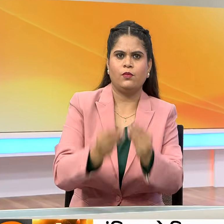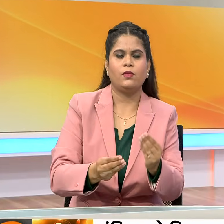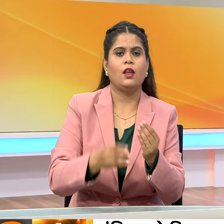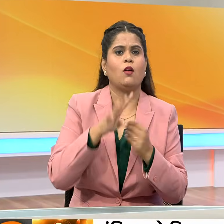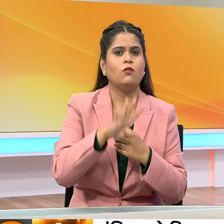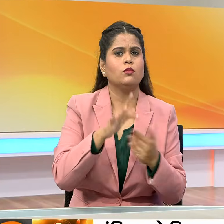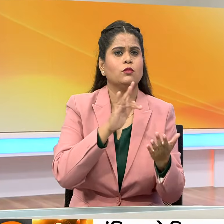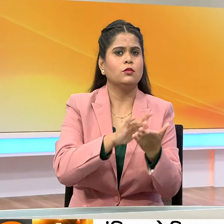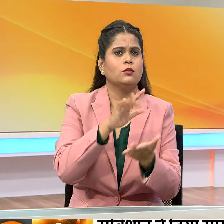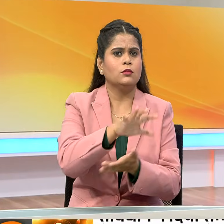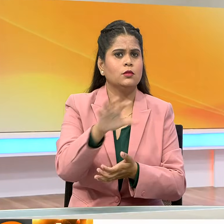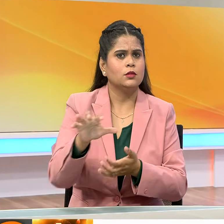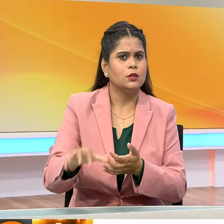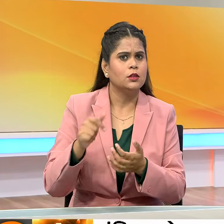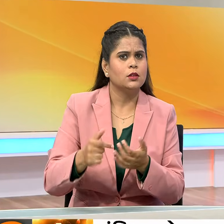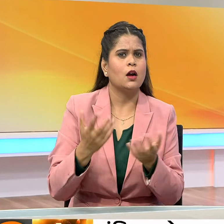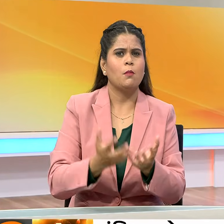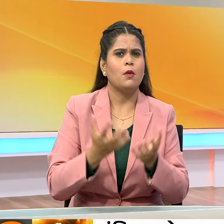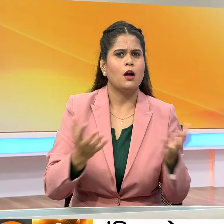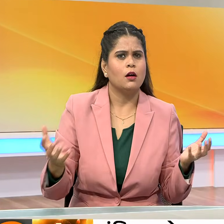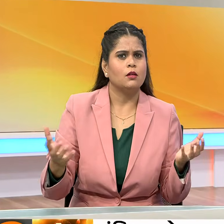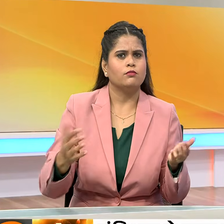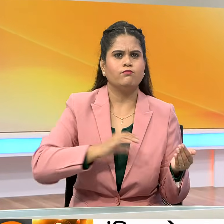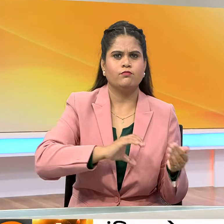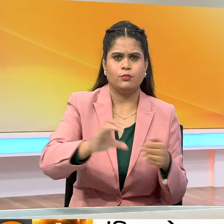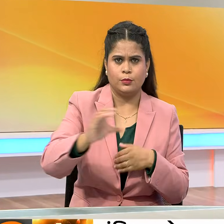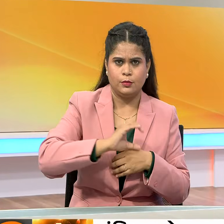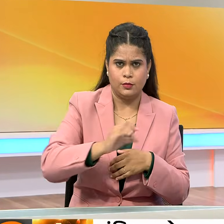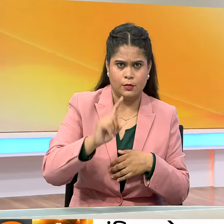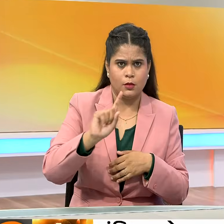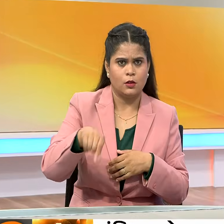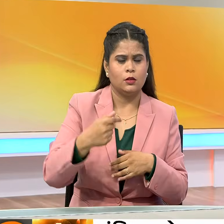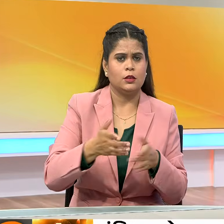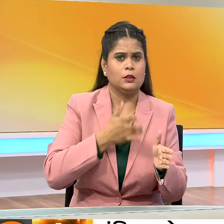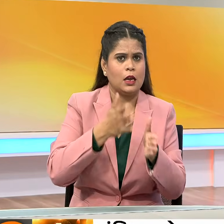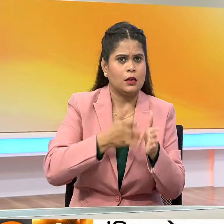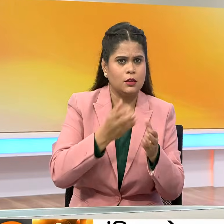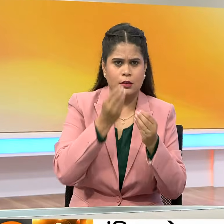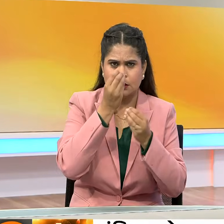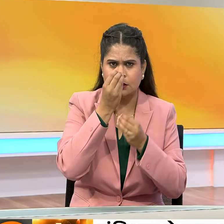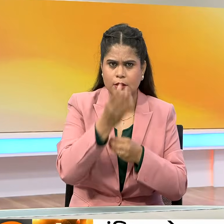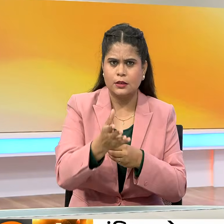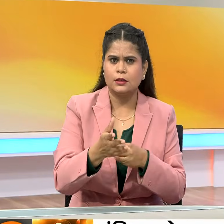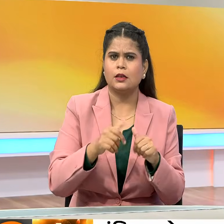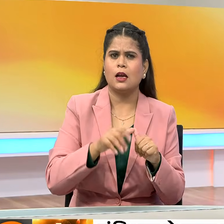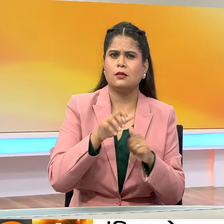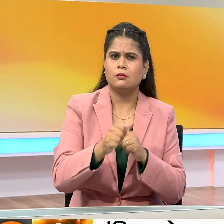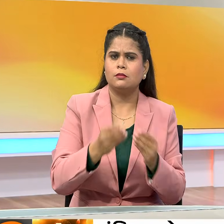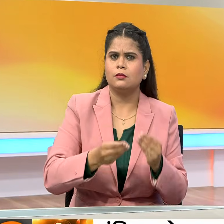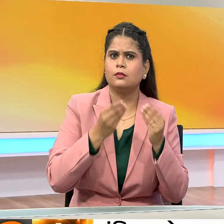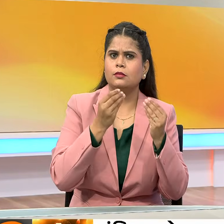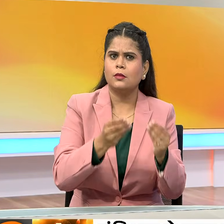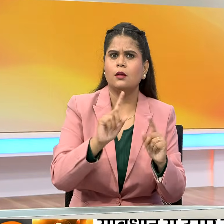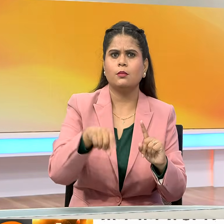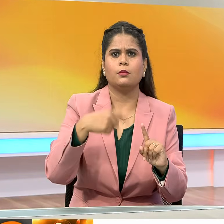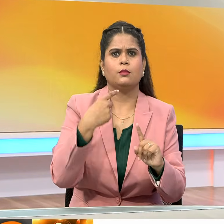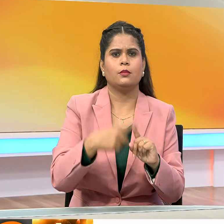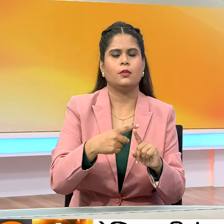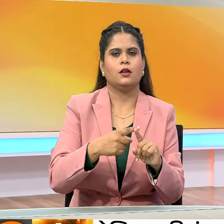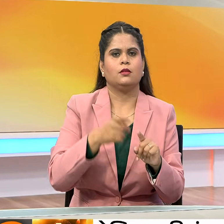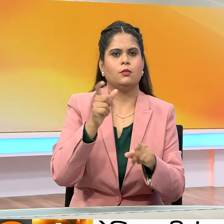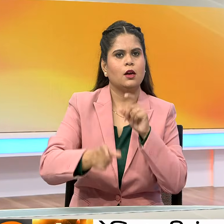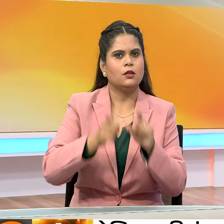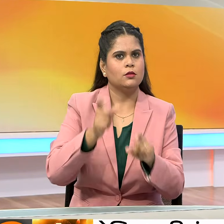इन परियोजनाओं से माल ढुलाई को गति देने, ट्रेनों की आवाजाही सुगम बनाने और यात्री कनेक्टिविटी बेहतर करने में